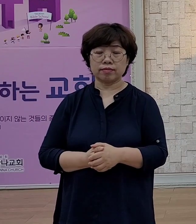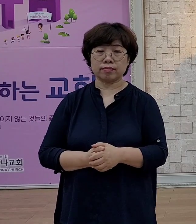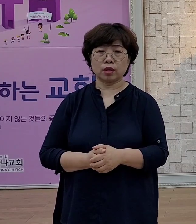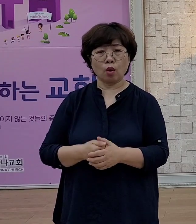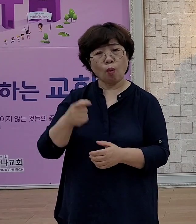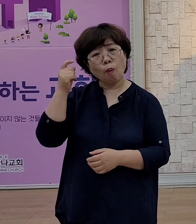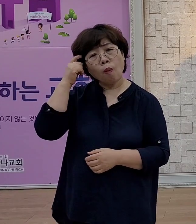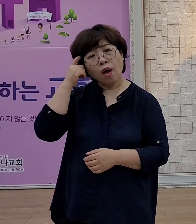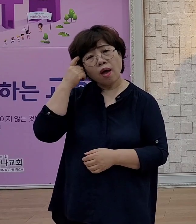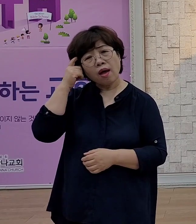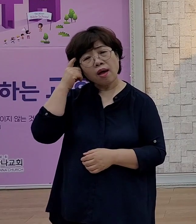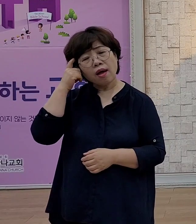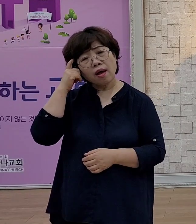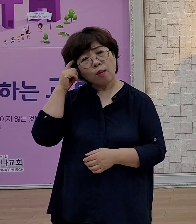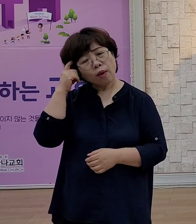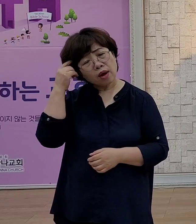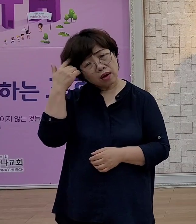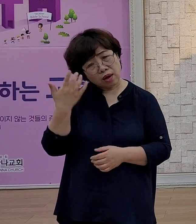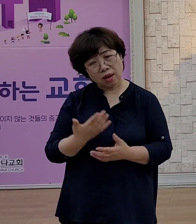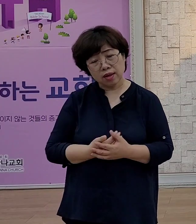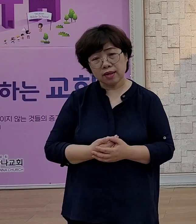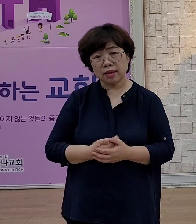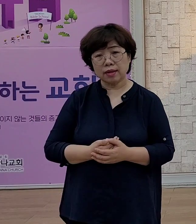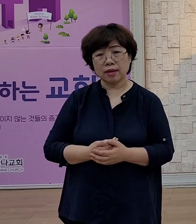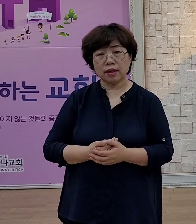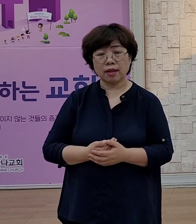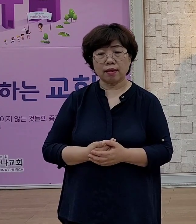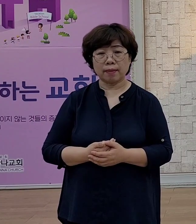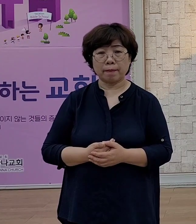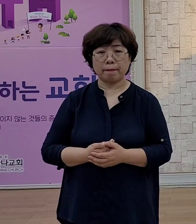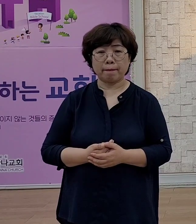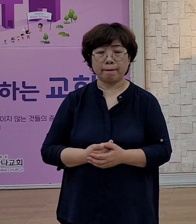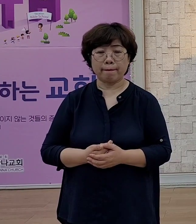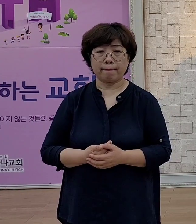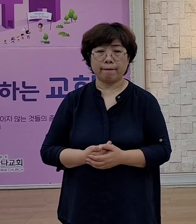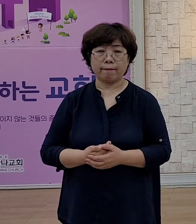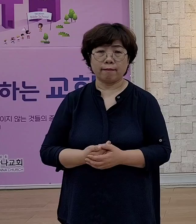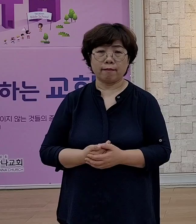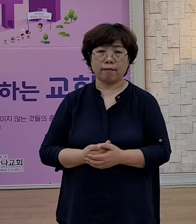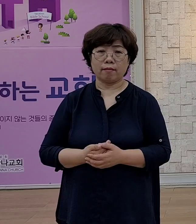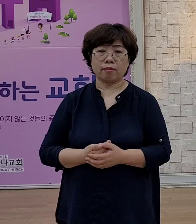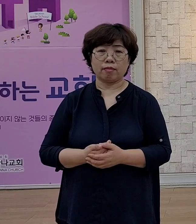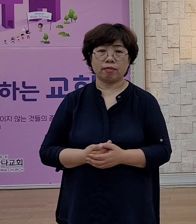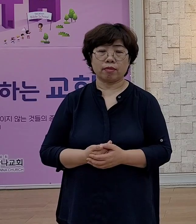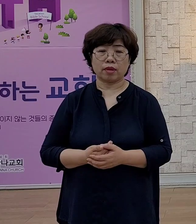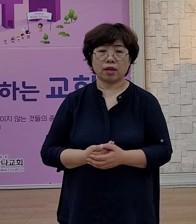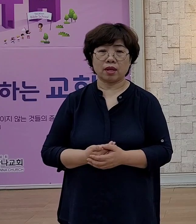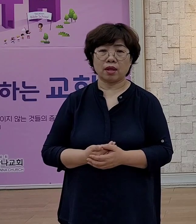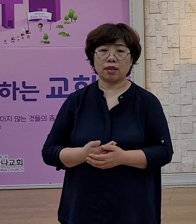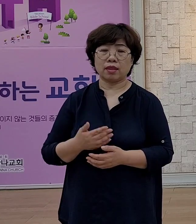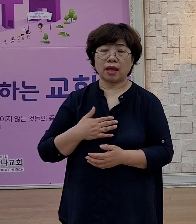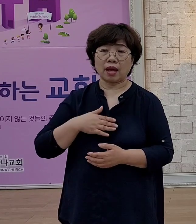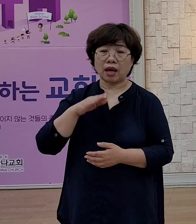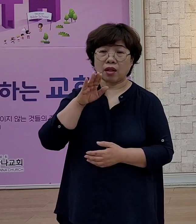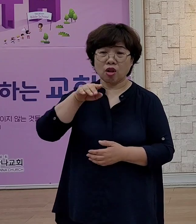왜 그런가요? 왜 내가 너를 지명하여 불렀나니?